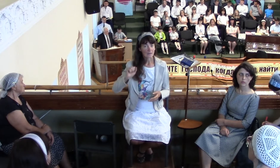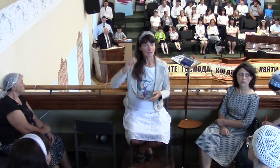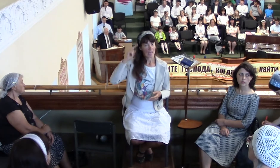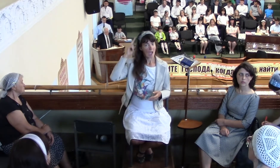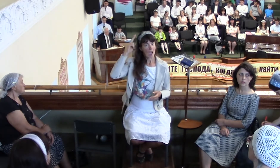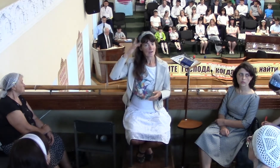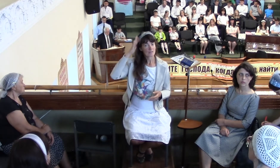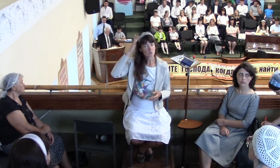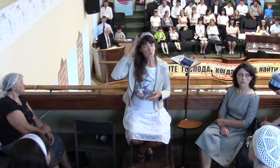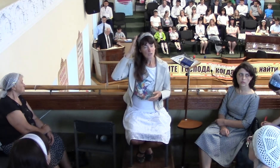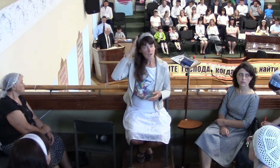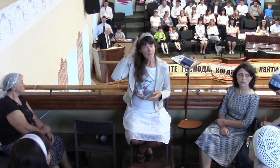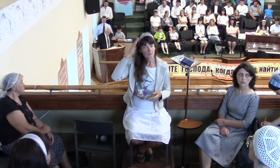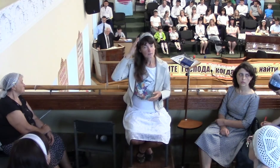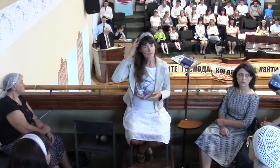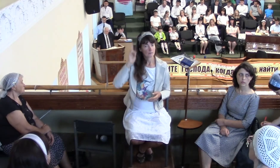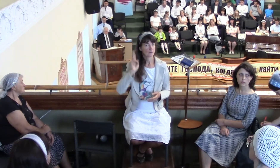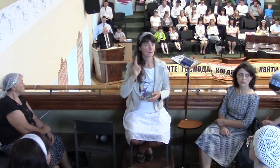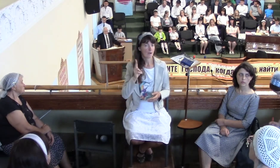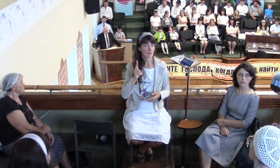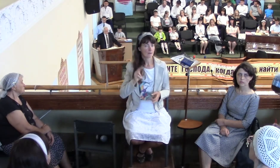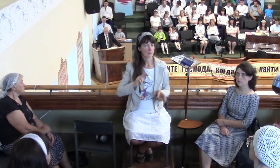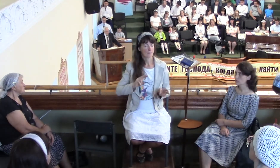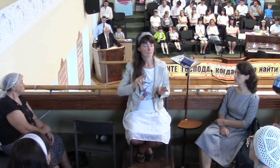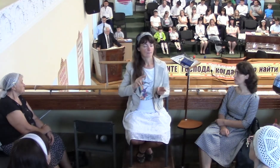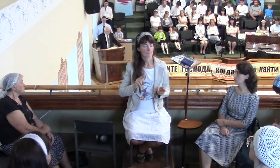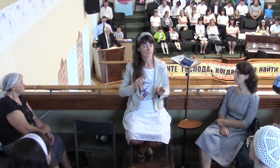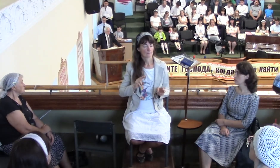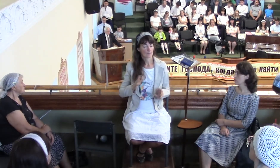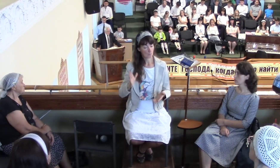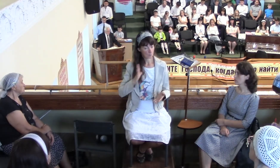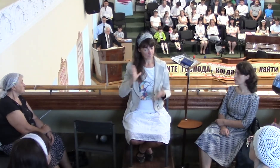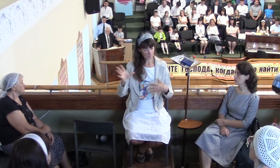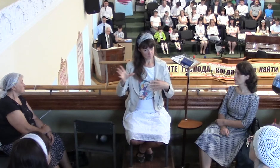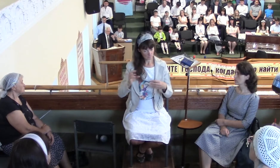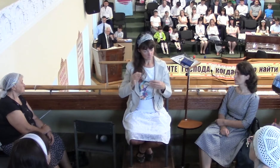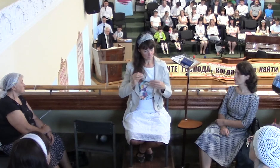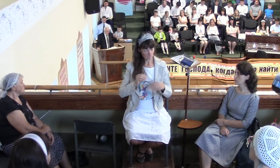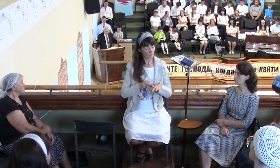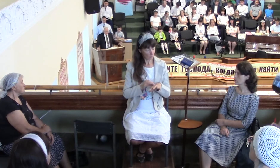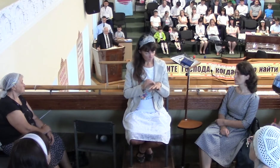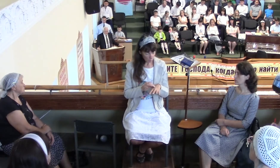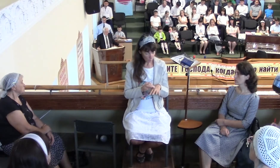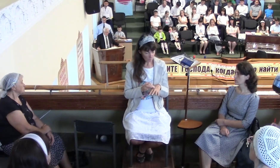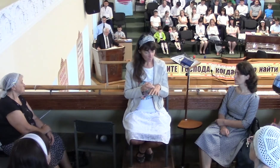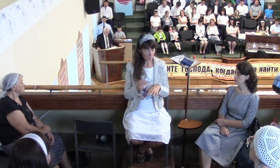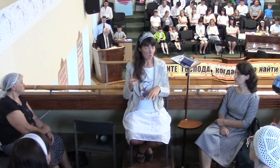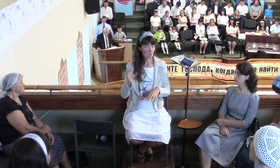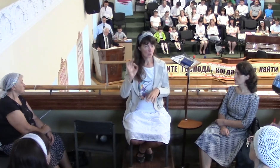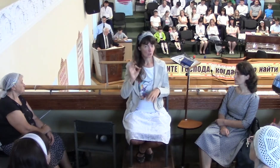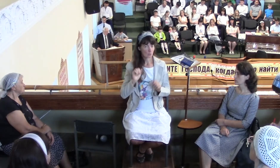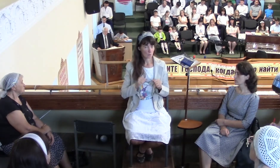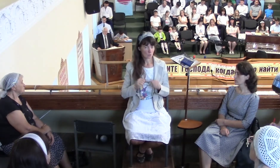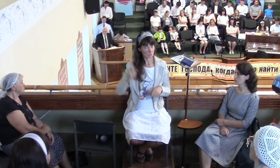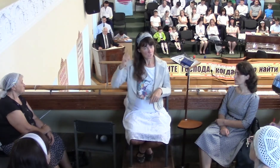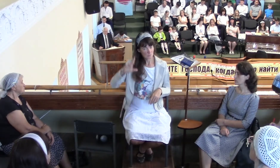во плоти, или, может быть, пускай Господь заберет скорее. Но он такую фразу там